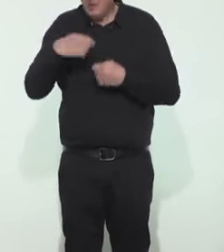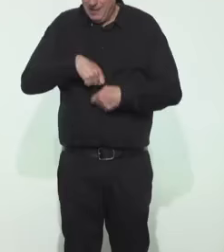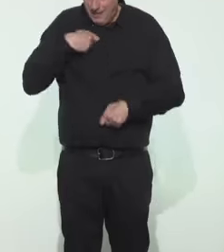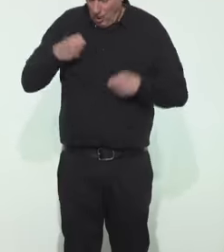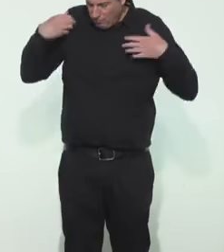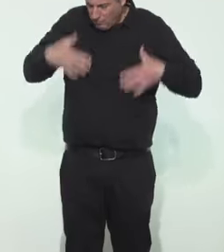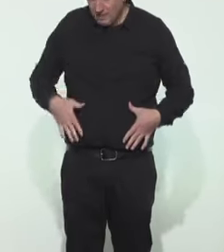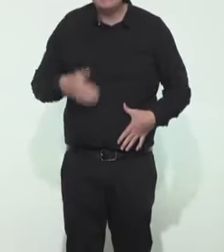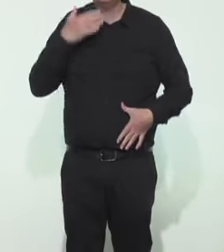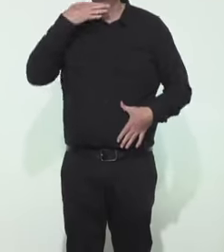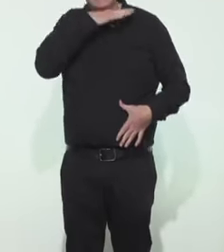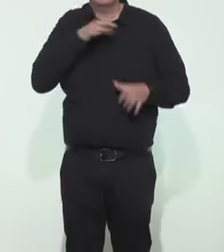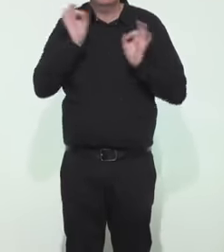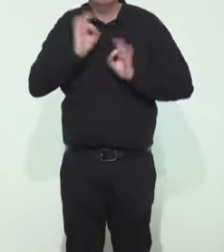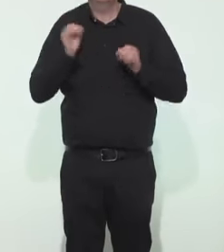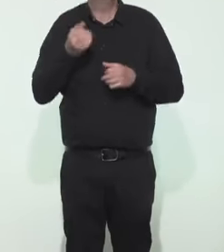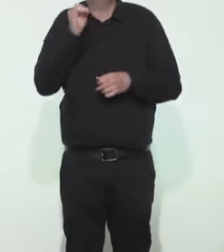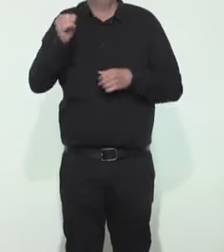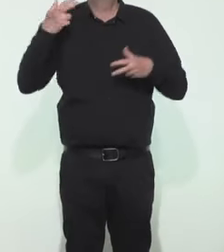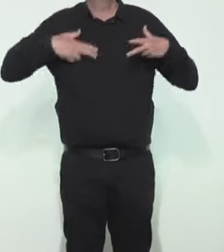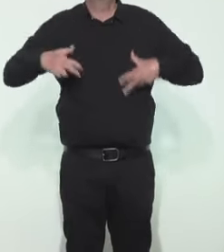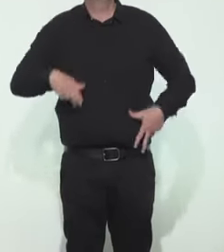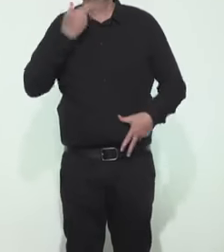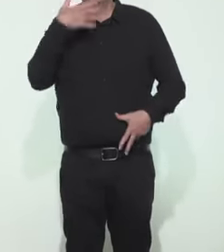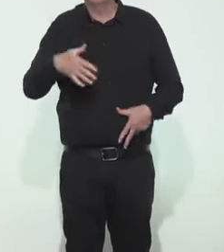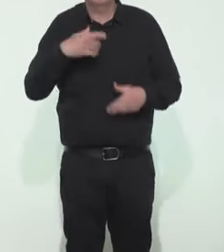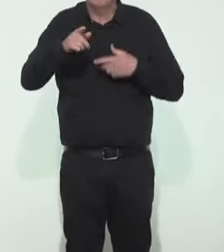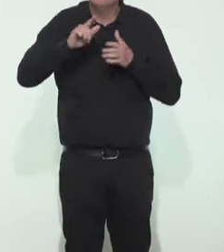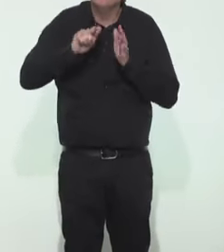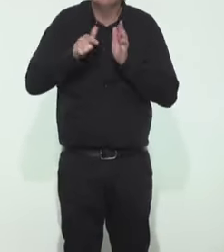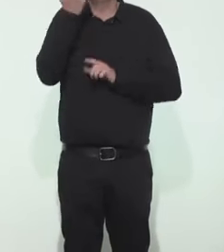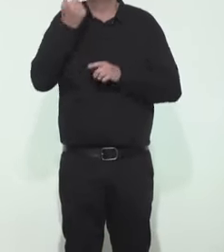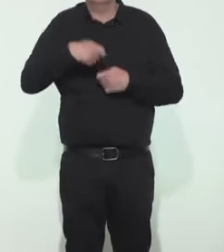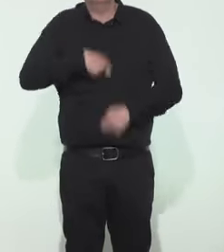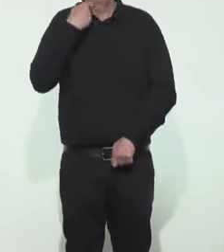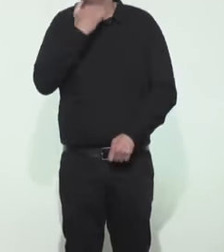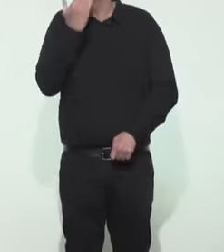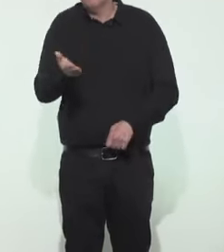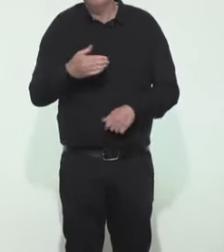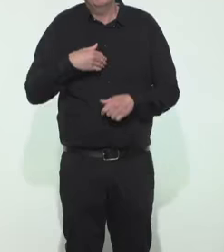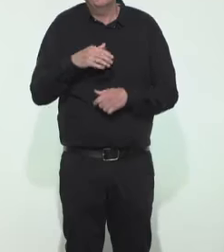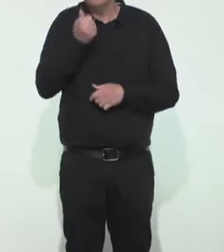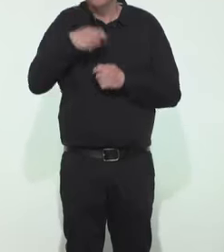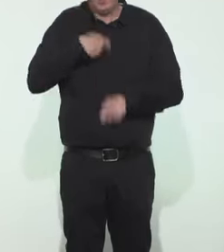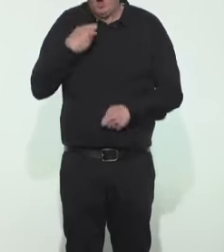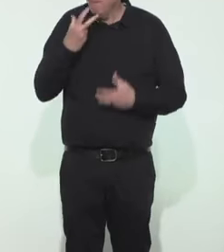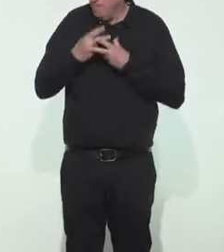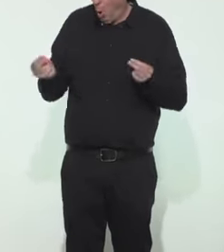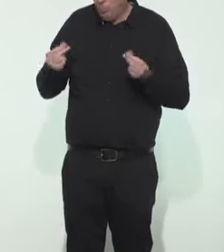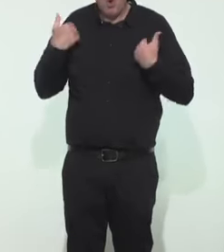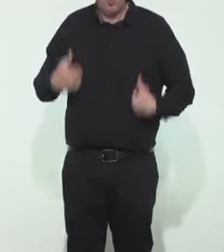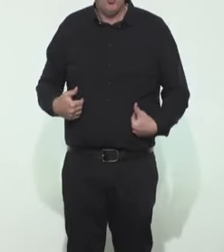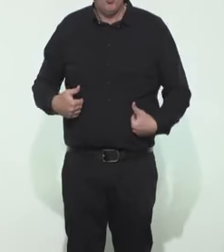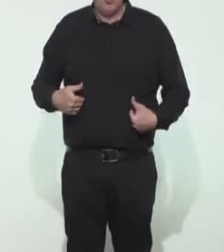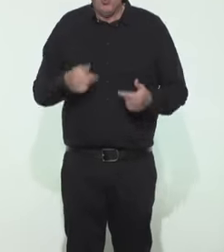évidemment un équipement tachés de sang n'est pas réutilisés mais un équipement qui sert juste à protéger un soignant et qui peut être de façon